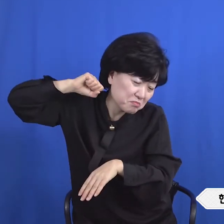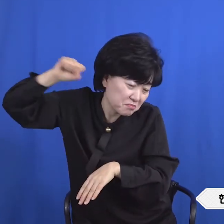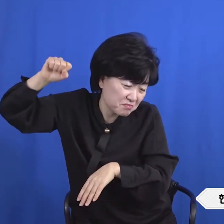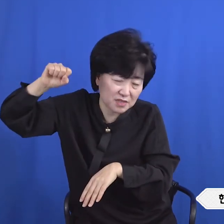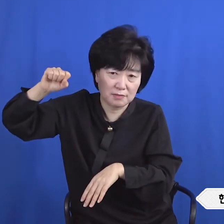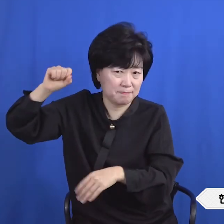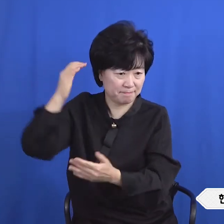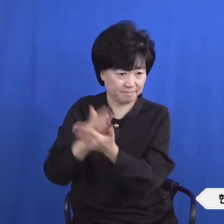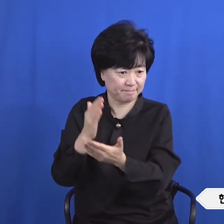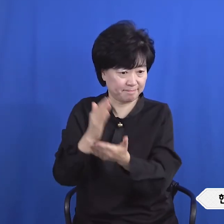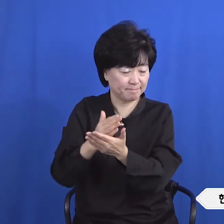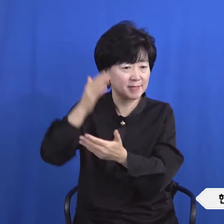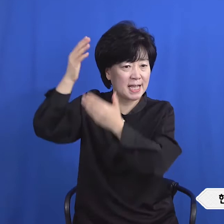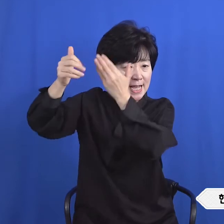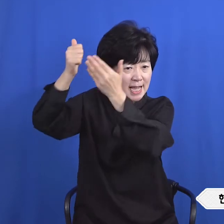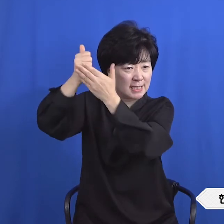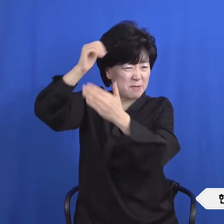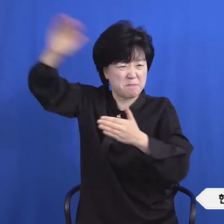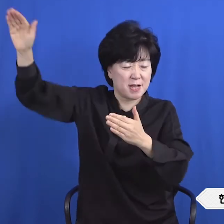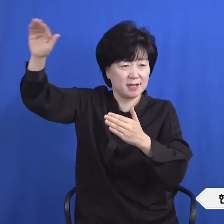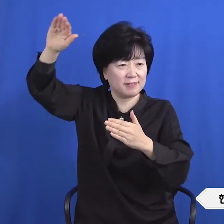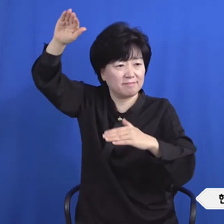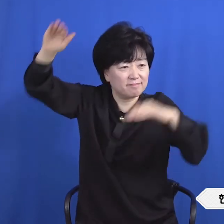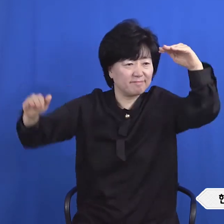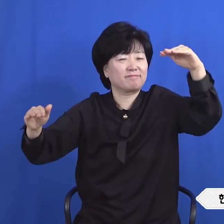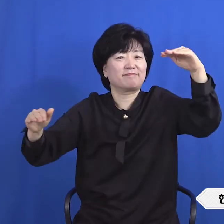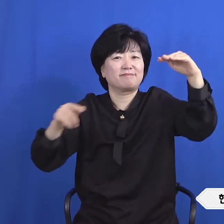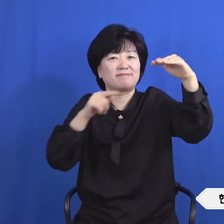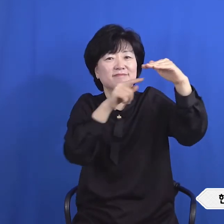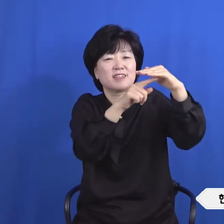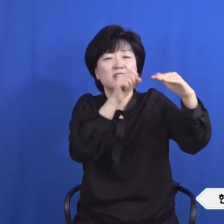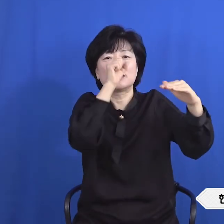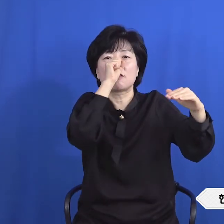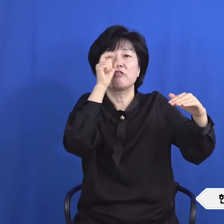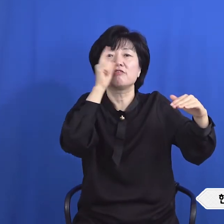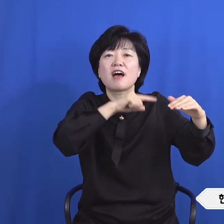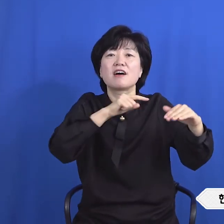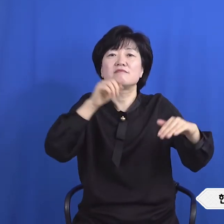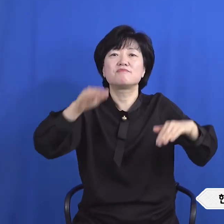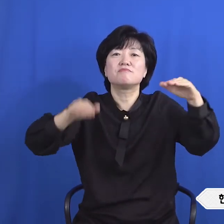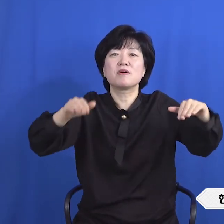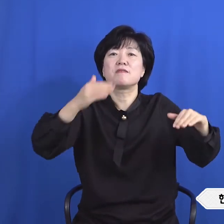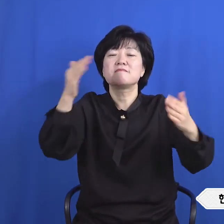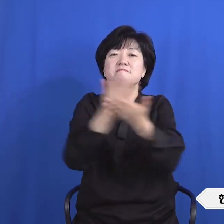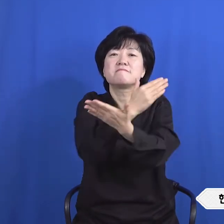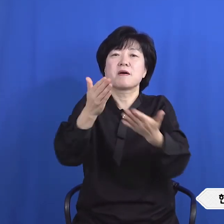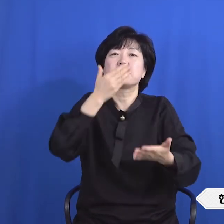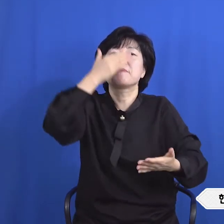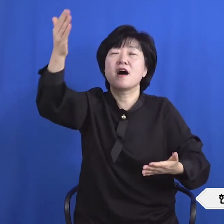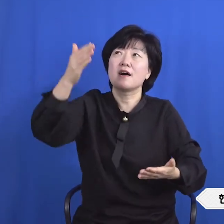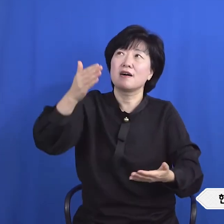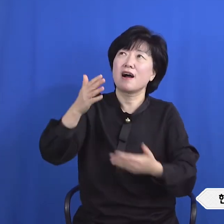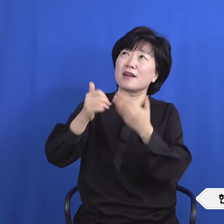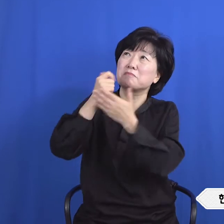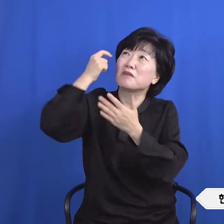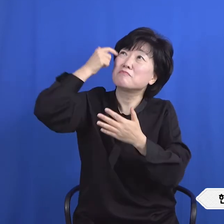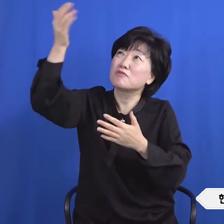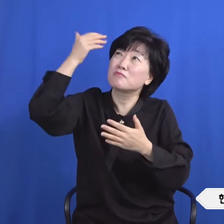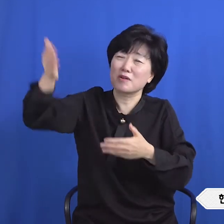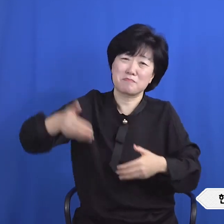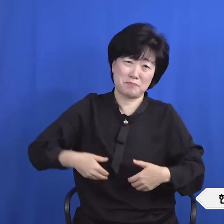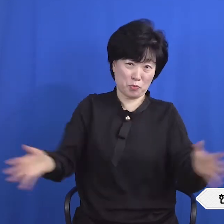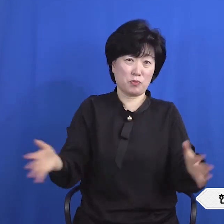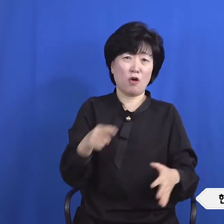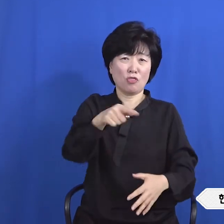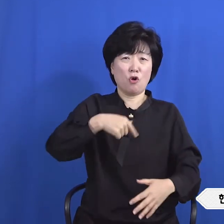거냐? 너희가 얼마든지 선악을 분별할 수 있는데 뭐하러 하나님에게 물어보고 자시고 할 거냐,